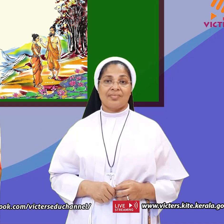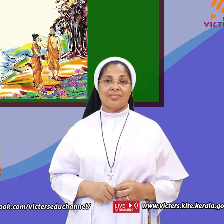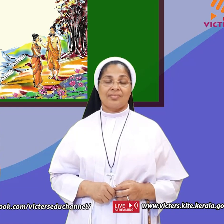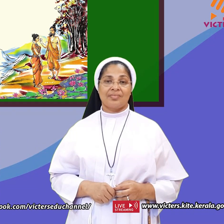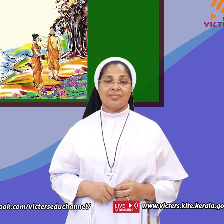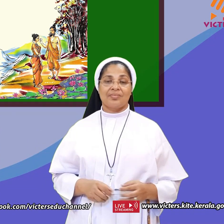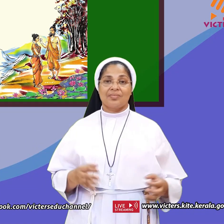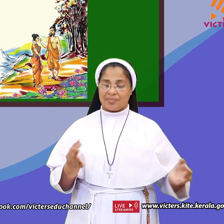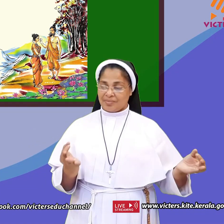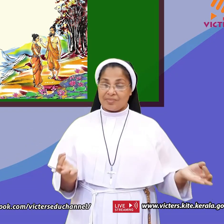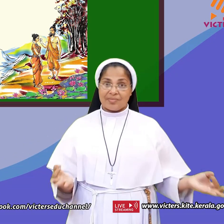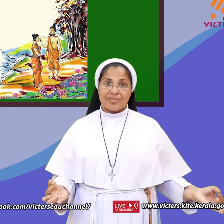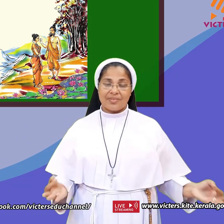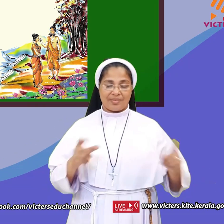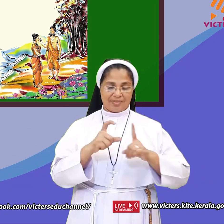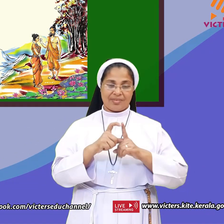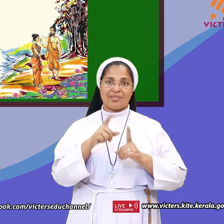സന്യാസിയായി കഴിയുന്ന ദിവാകരനെ